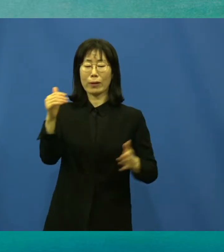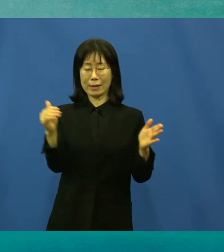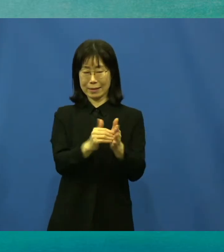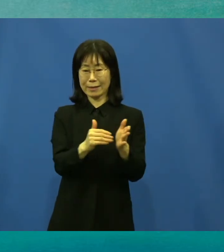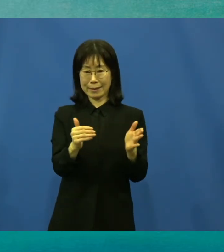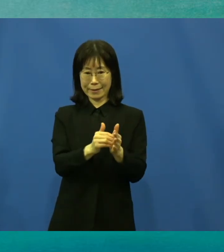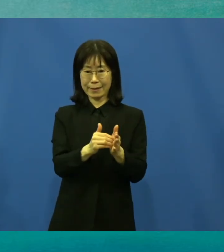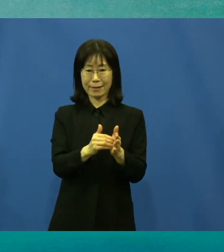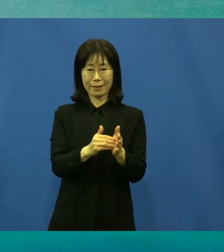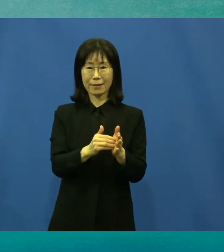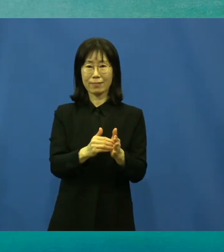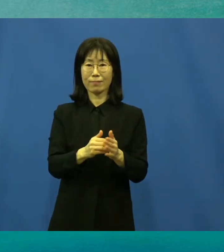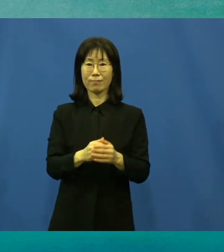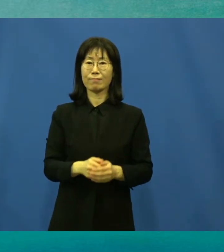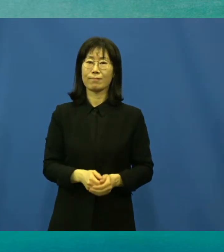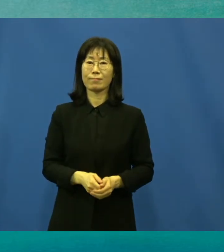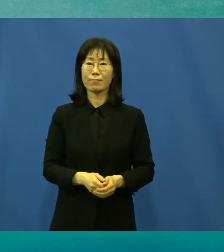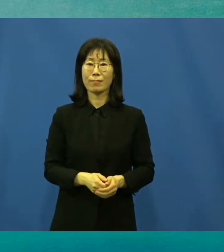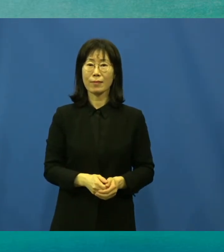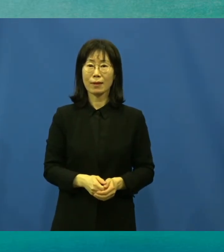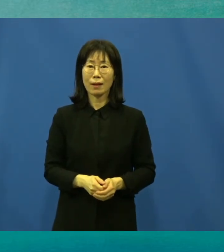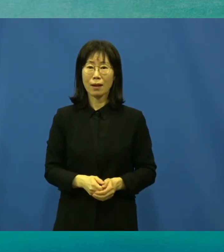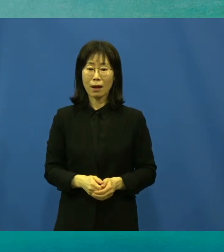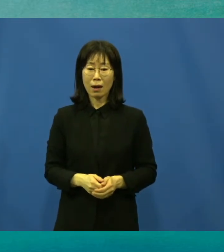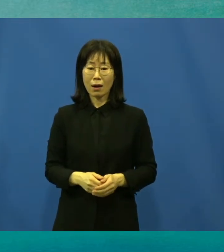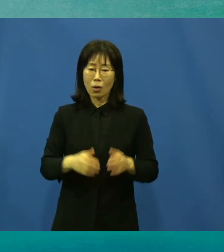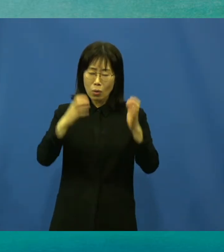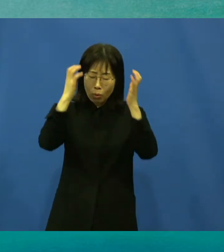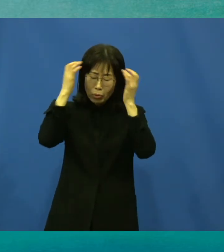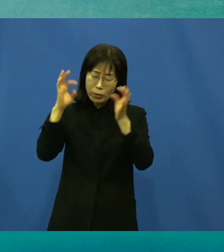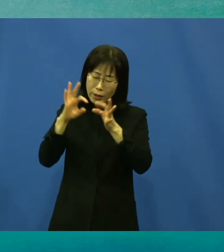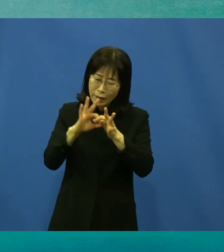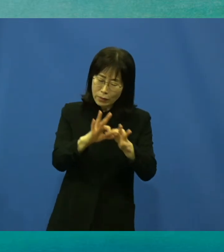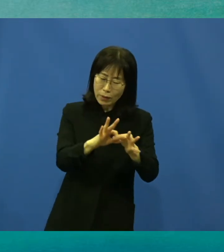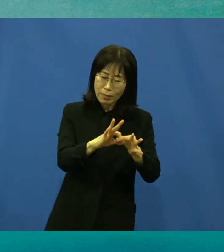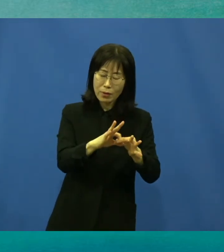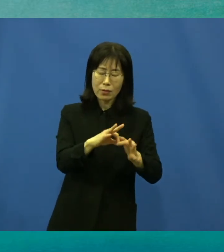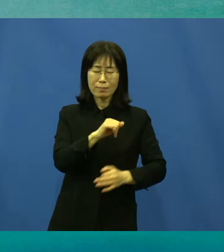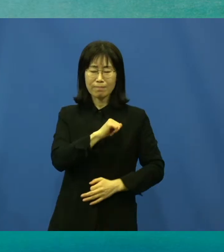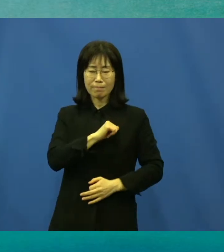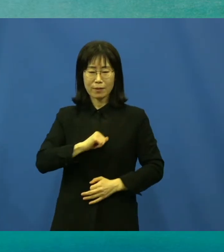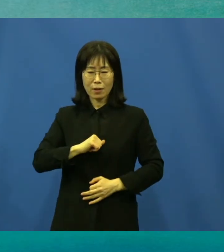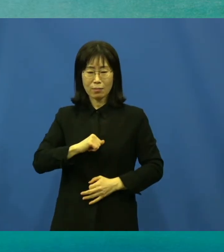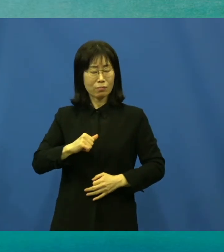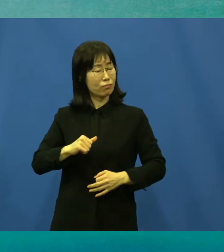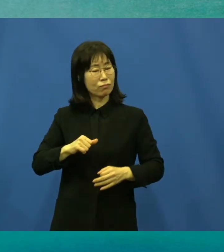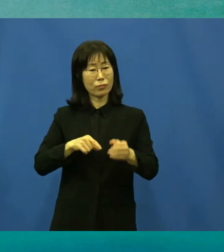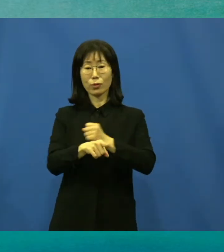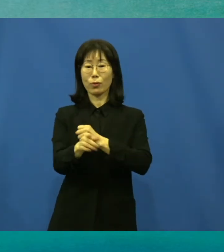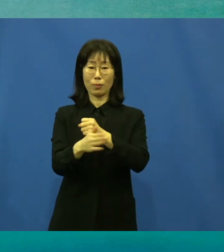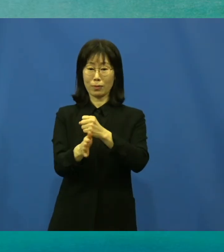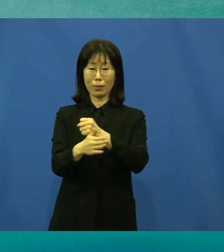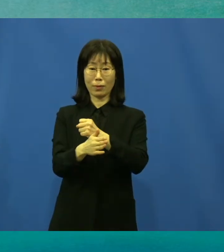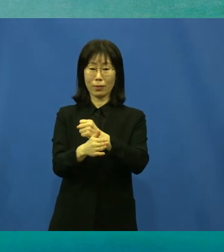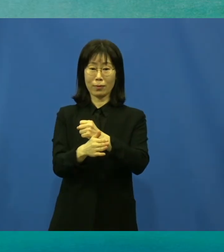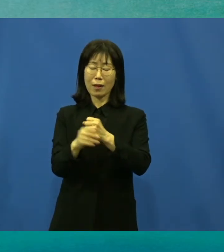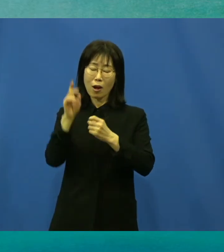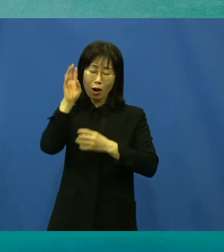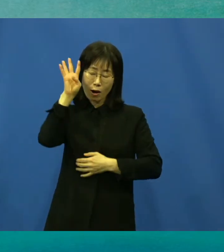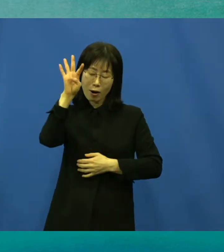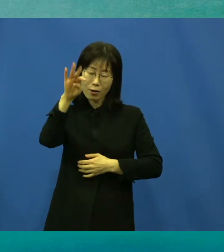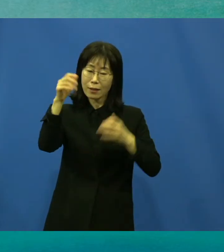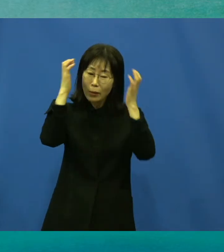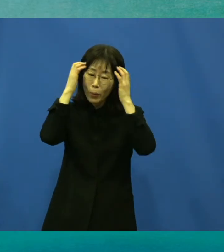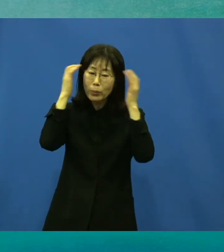끝나지 않는 고통이라면 인내할 이유가 없습니다. 그러나 끝은 반드시 옵니다. 우리가 확신하는